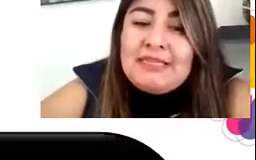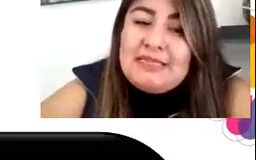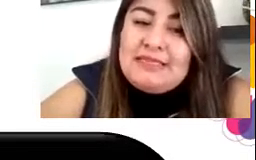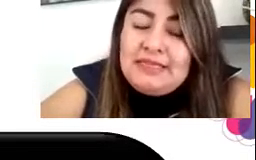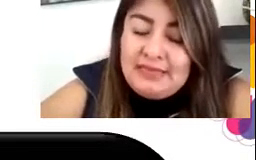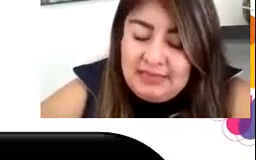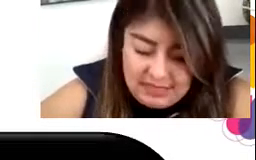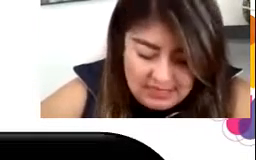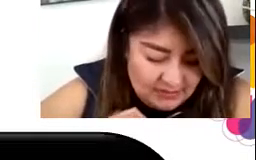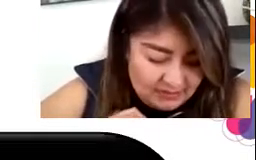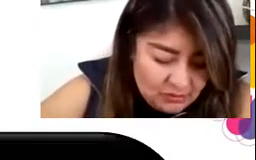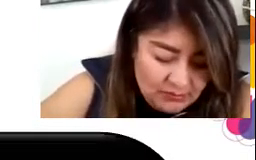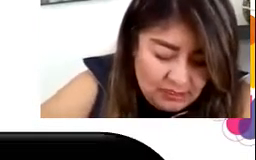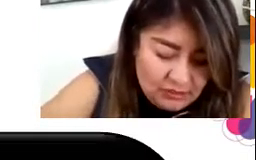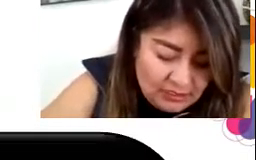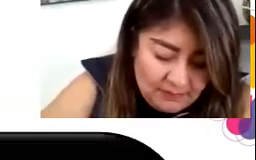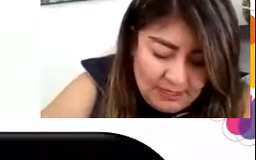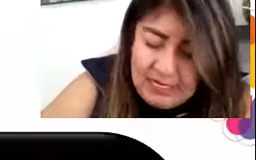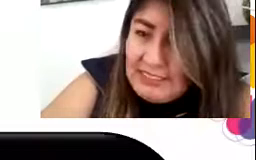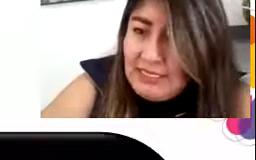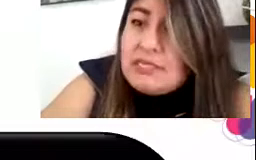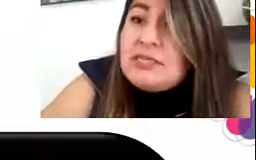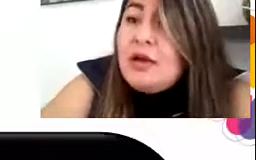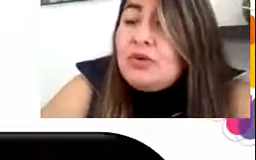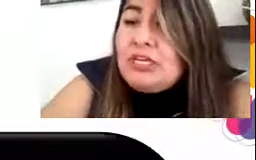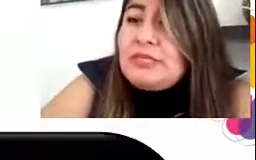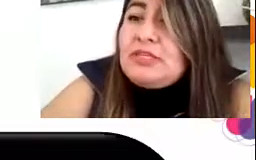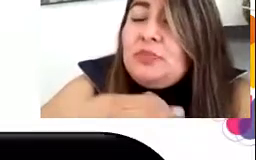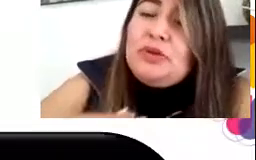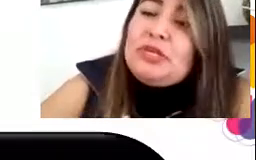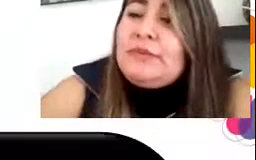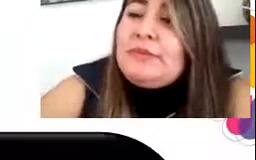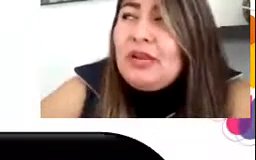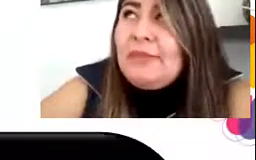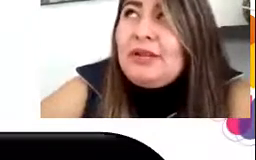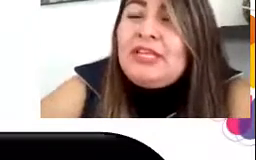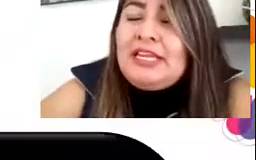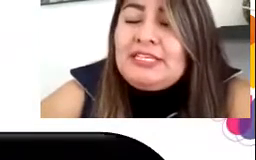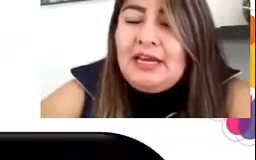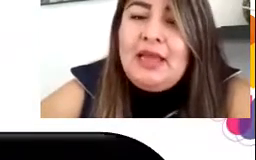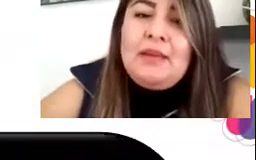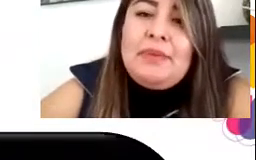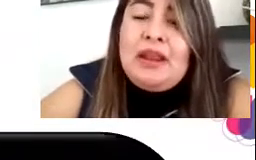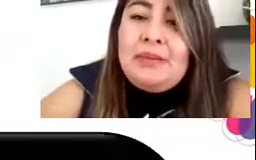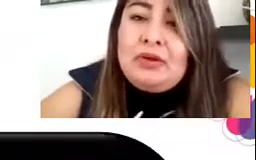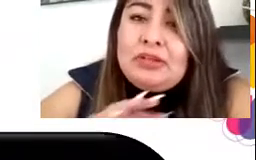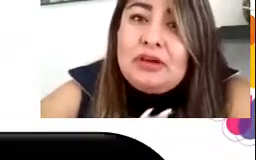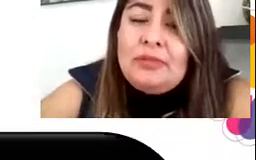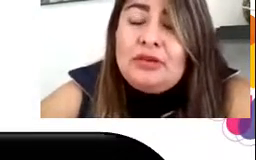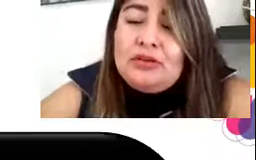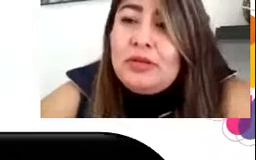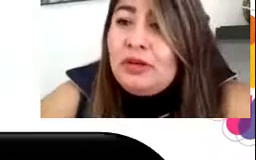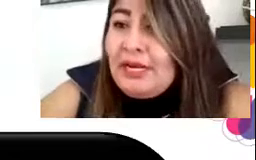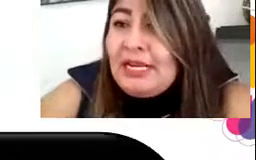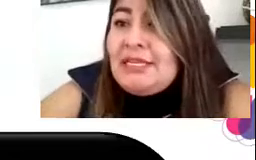más, que más dominio tiene para las señas. Muchas veces yo puedo escribir con la mano derecha, pero a lo mejor tengo